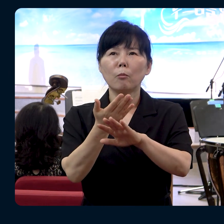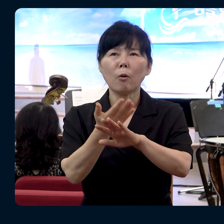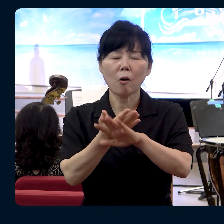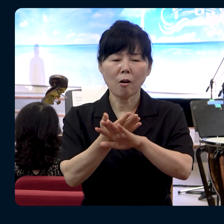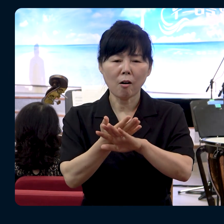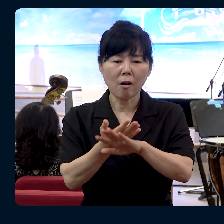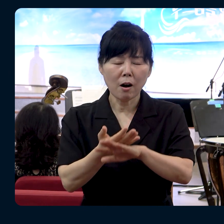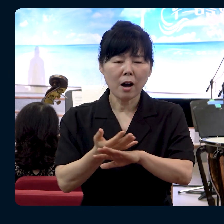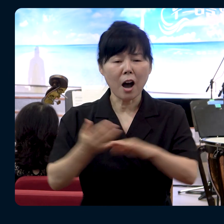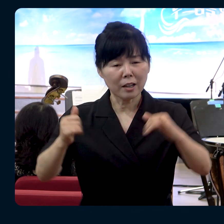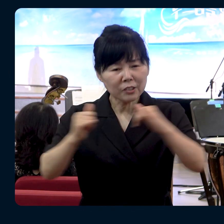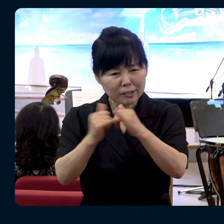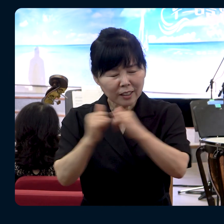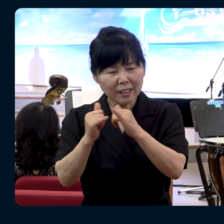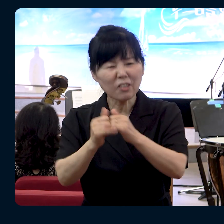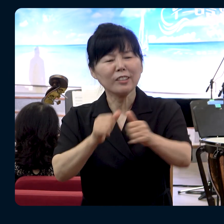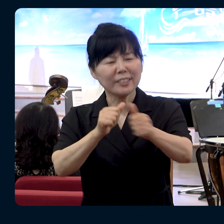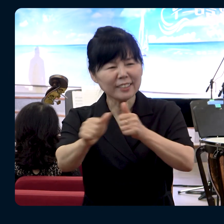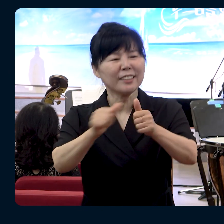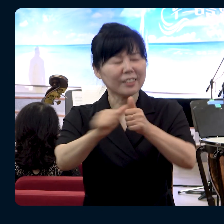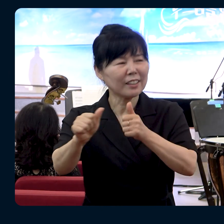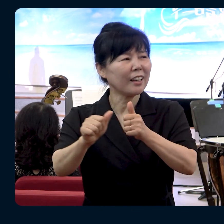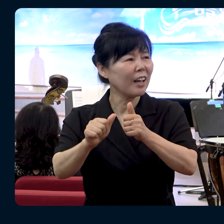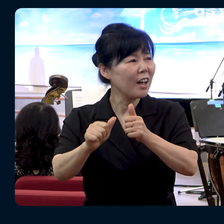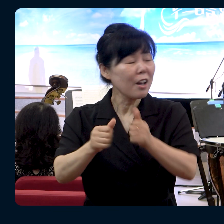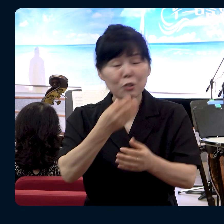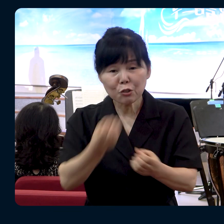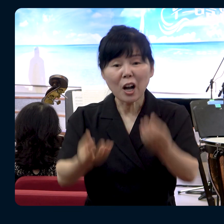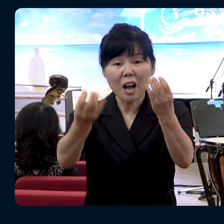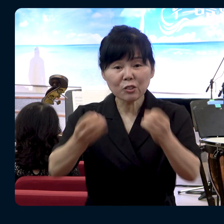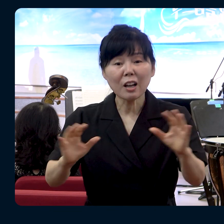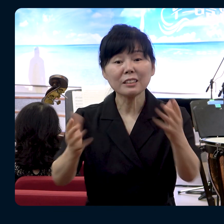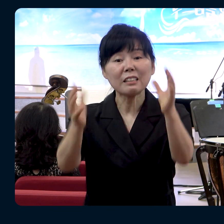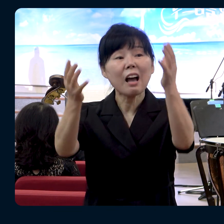이기고 이들이 돌아왔다라는 표현인데, 사울이 그걸 듣고